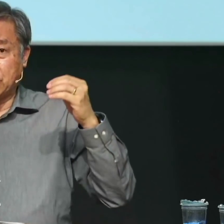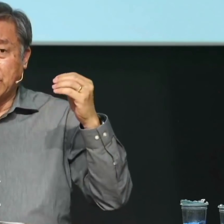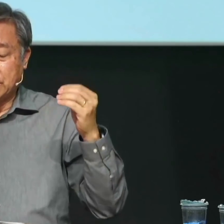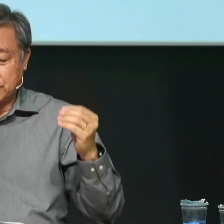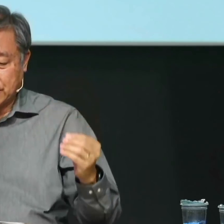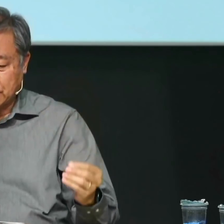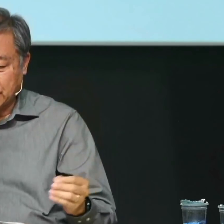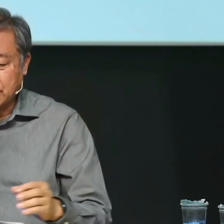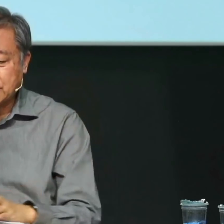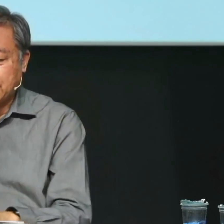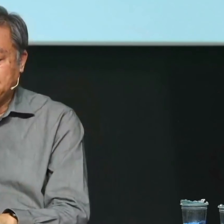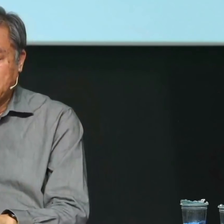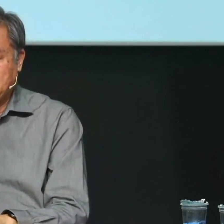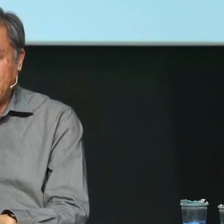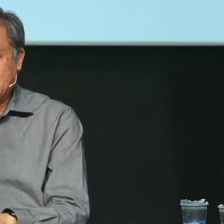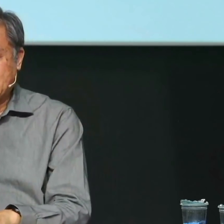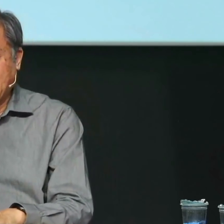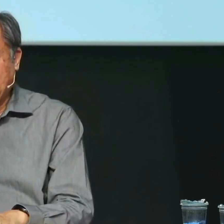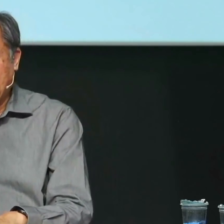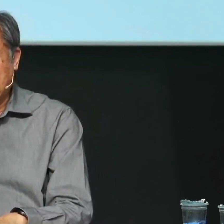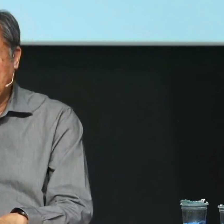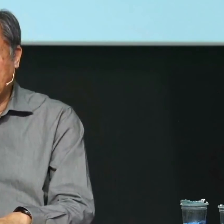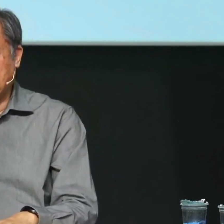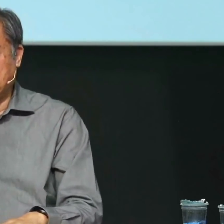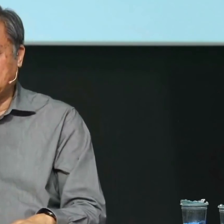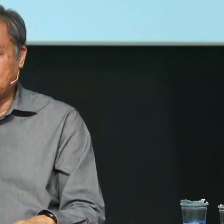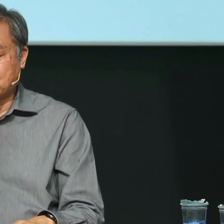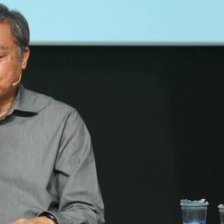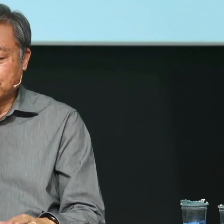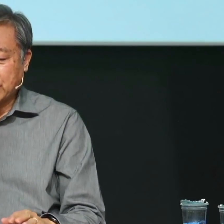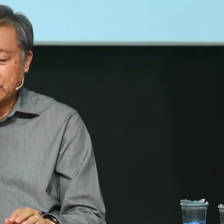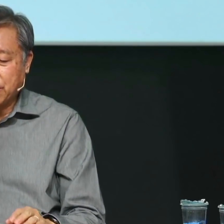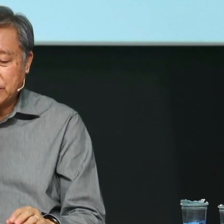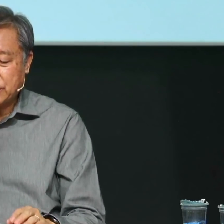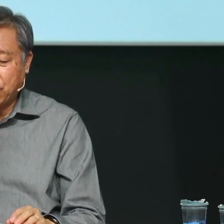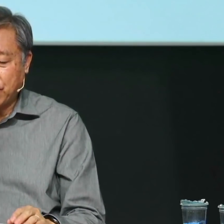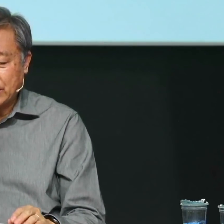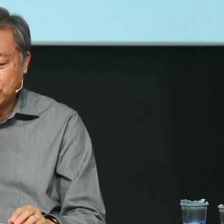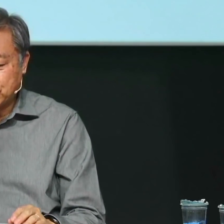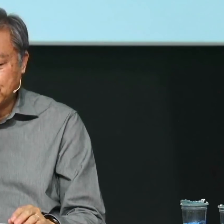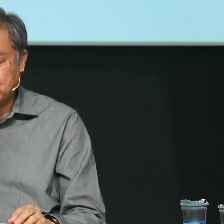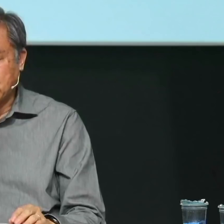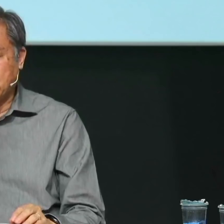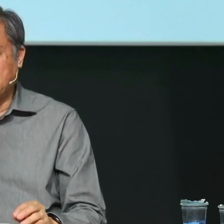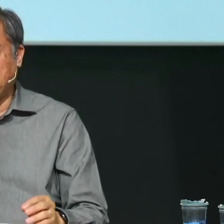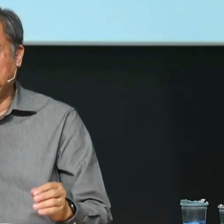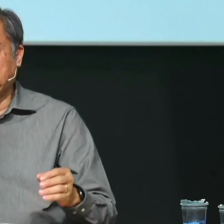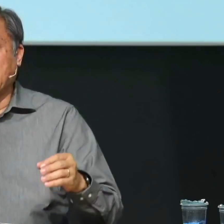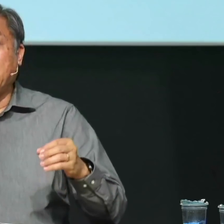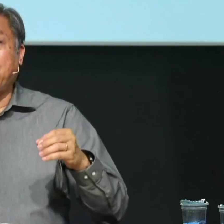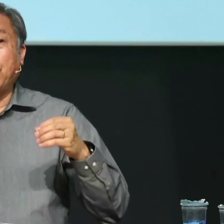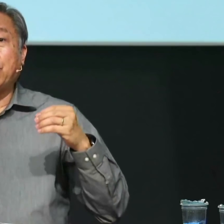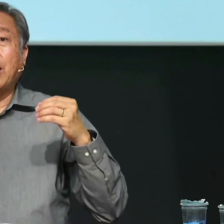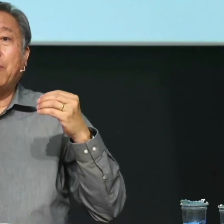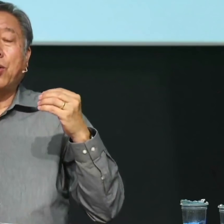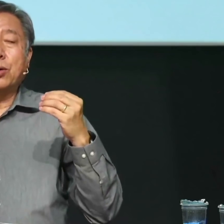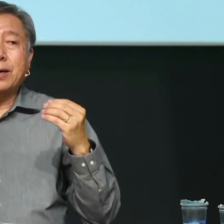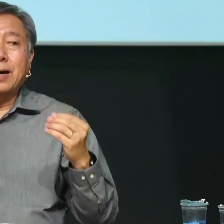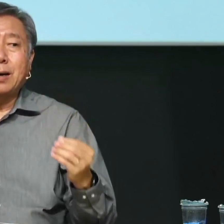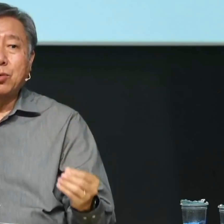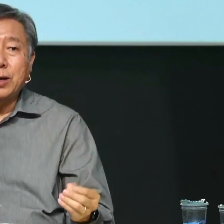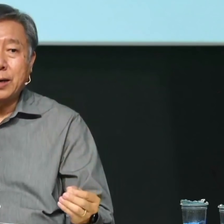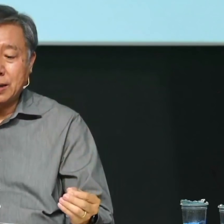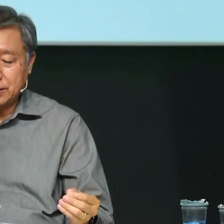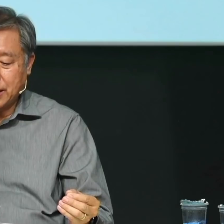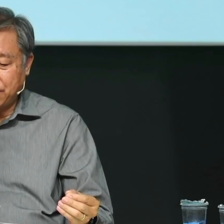corporificação de Satanás, mais sagaz de todos os animais selváticos, né, e veio abordar